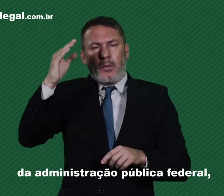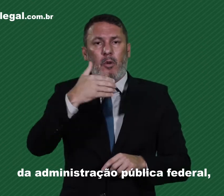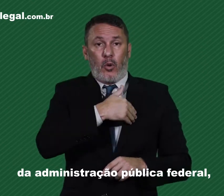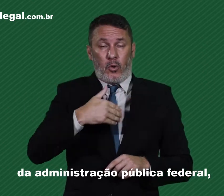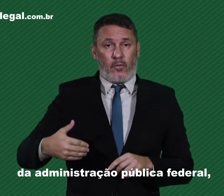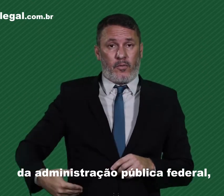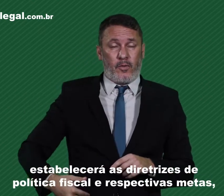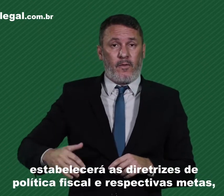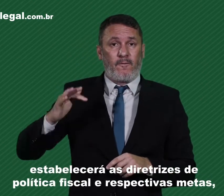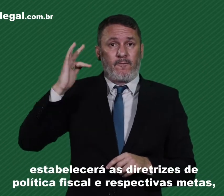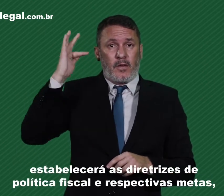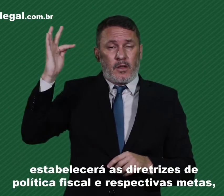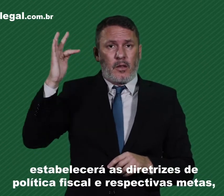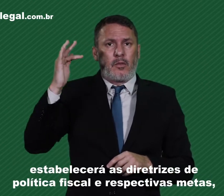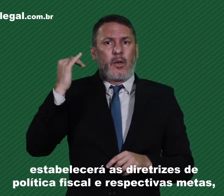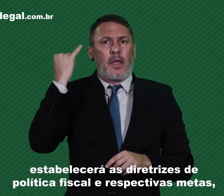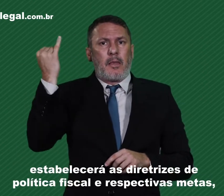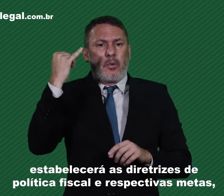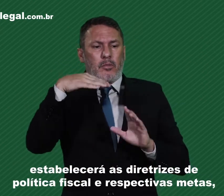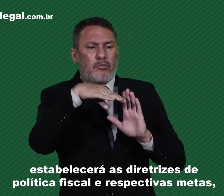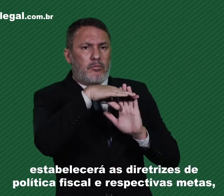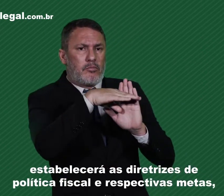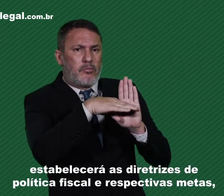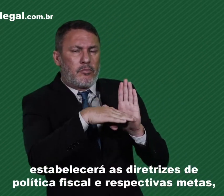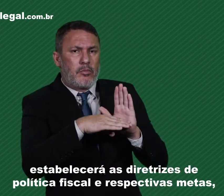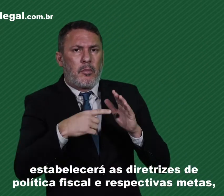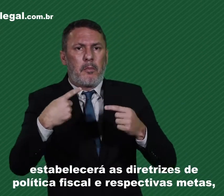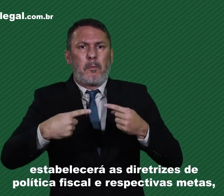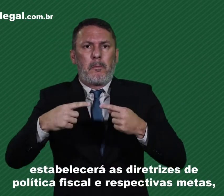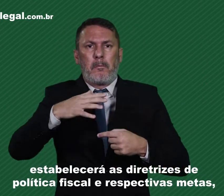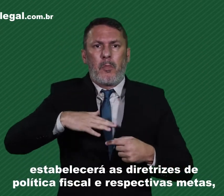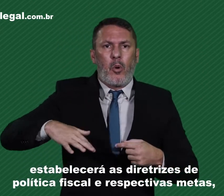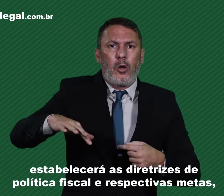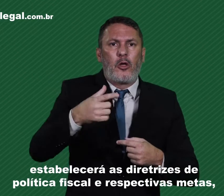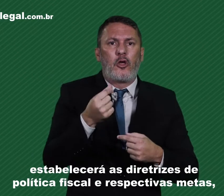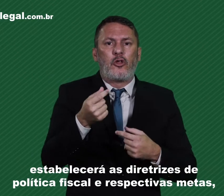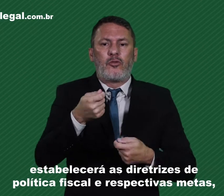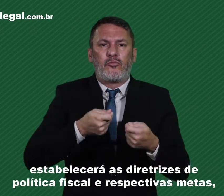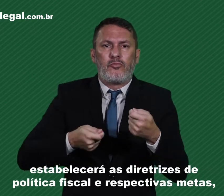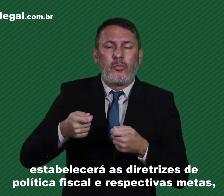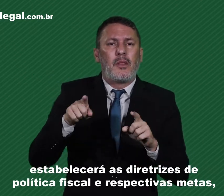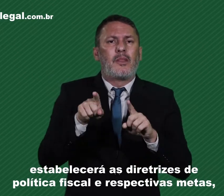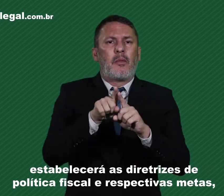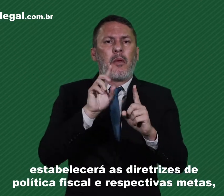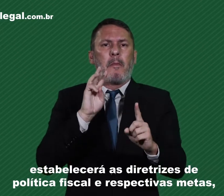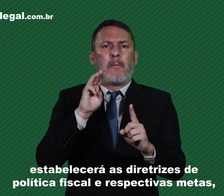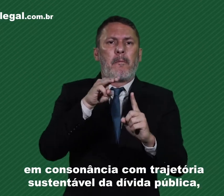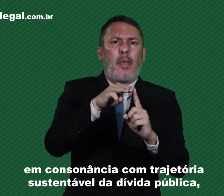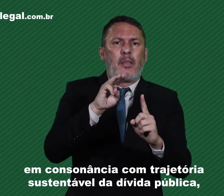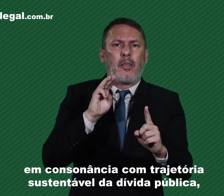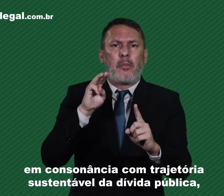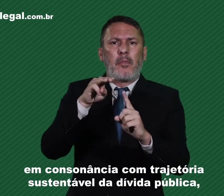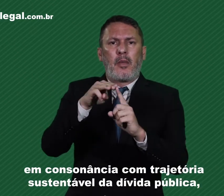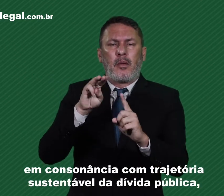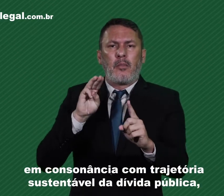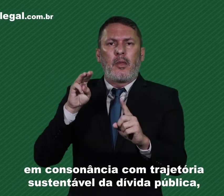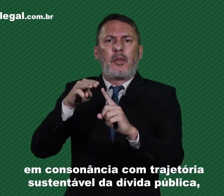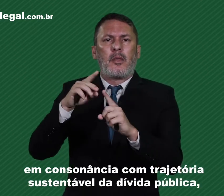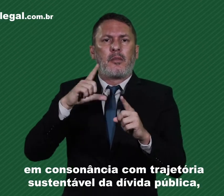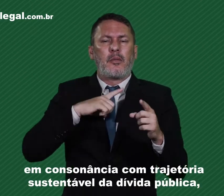federal estabelecerá as diretrizes de política fiscal e respectivas metas em consonância com